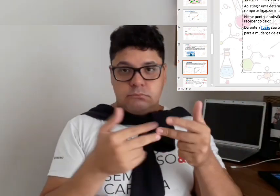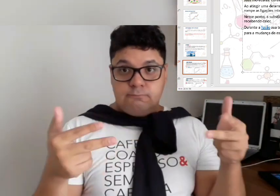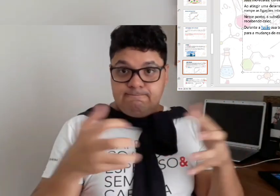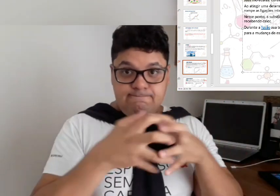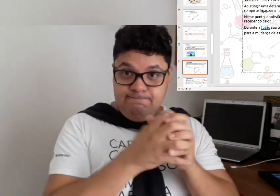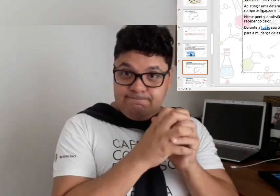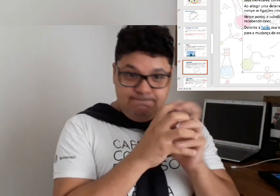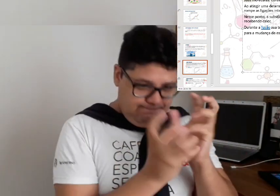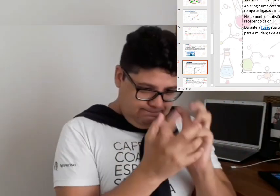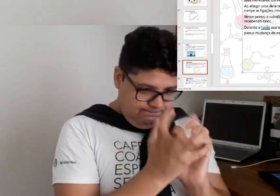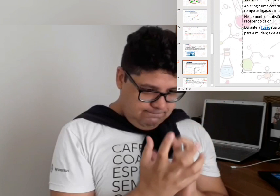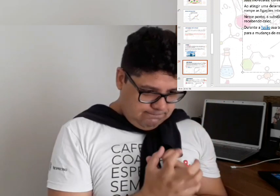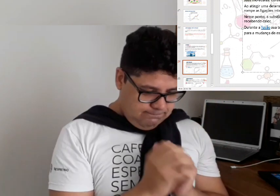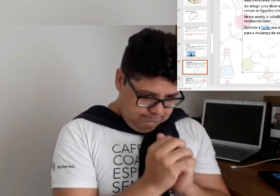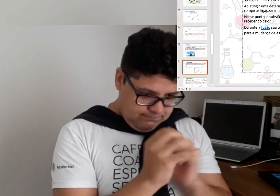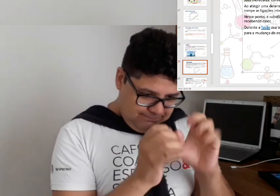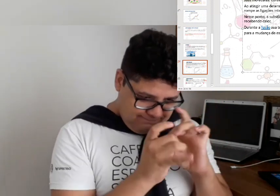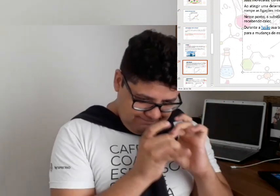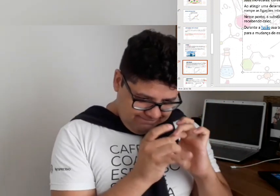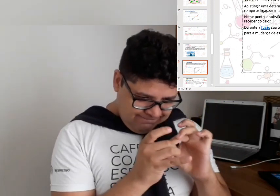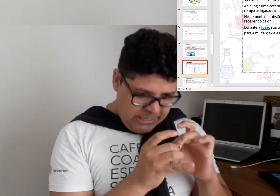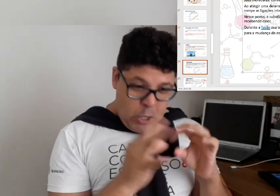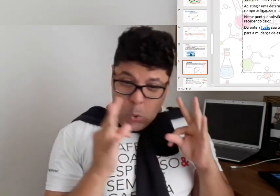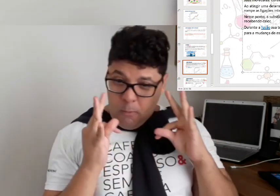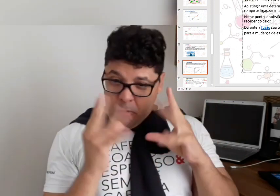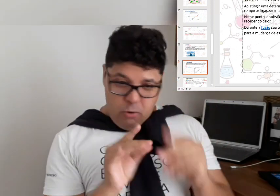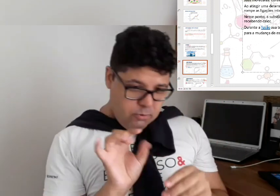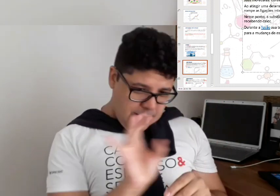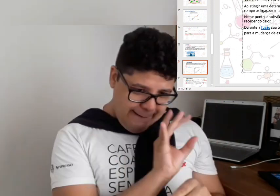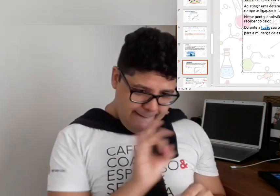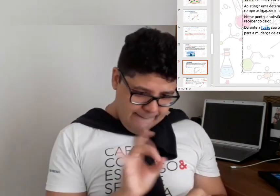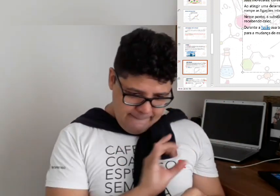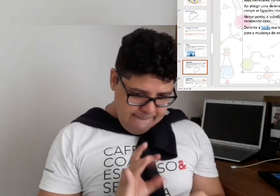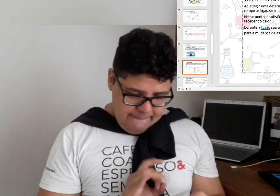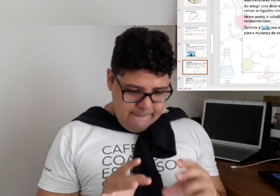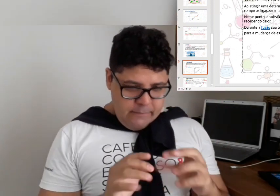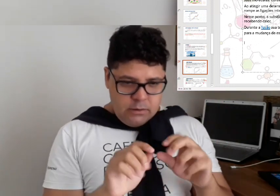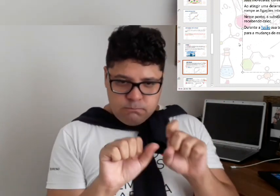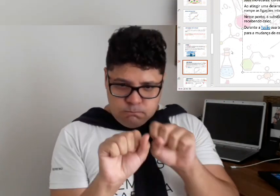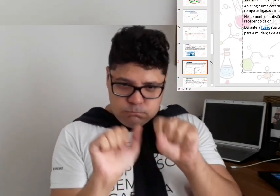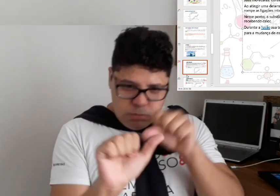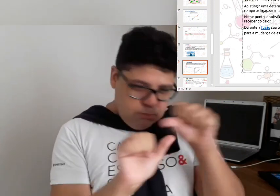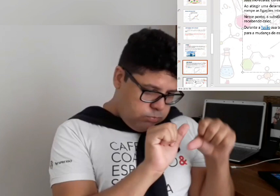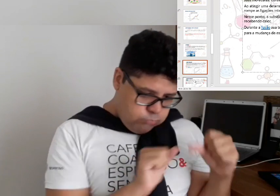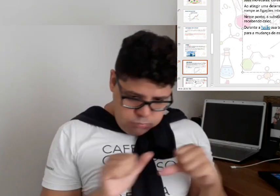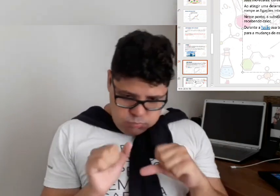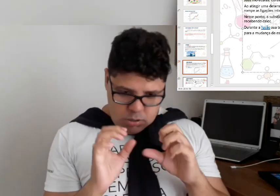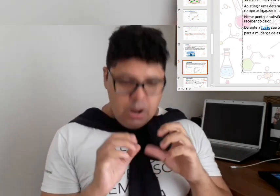consigam mudar de estado, tá? A hora que todo mundo mudou de estado, aí a temperatura começa a aumentar, tá?